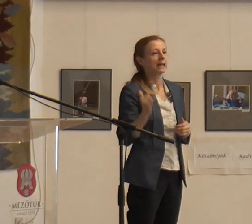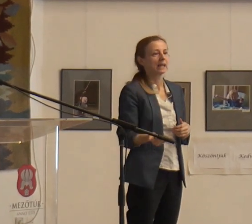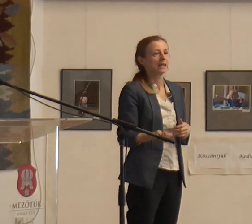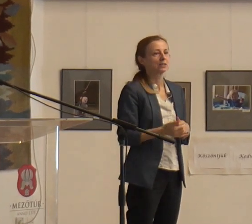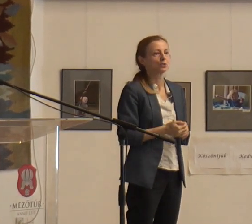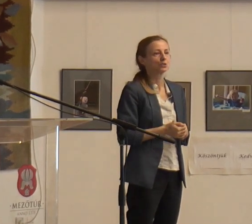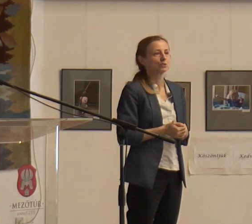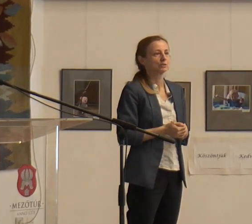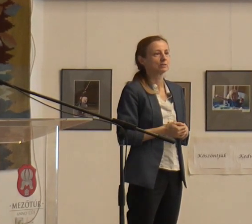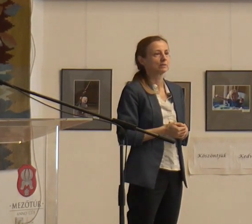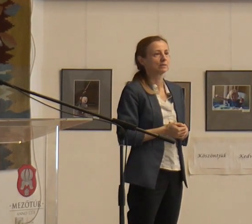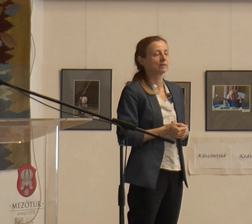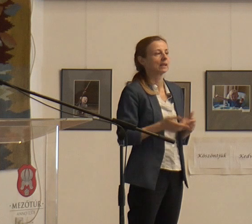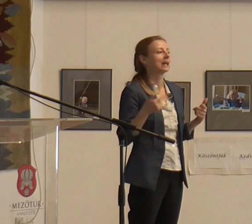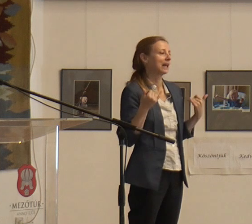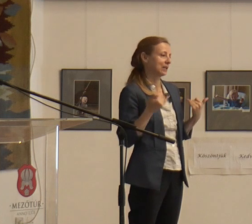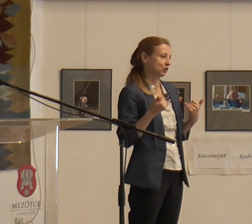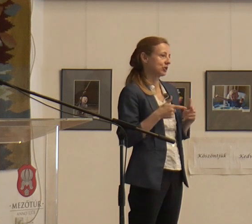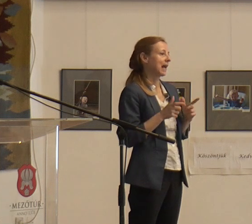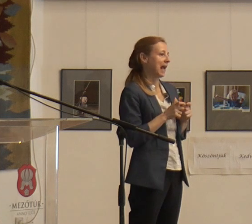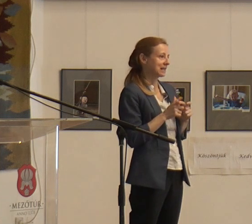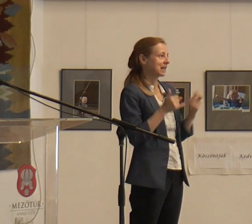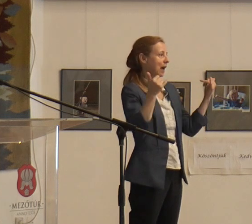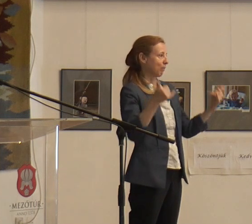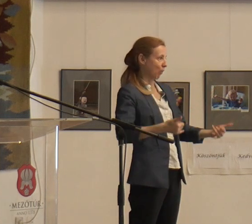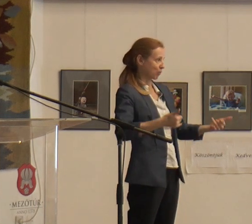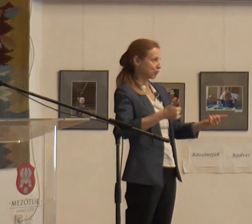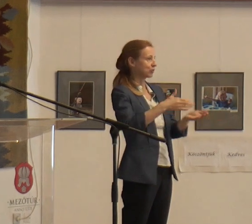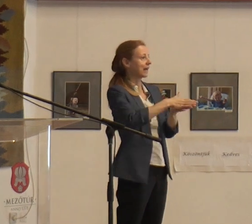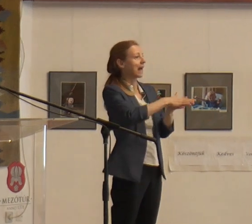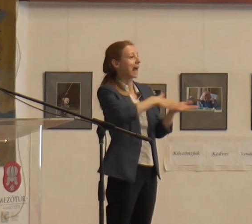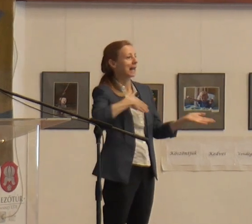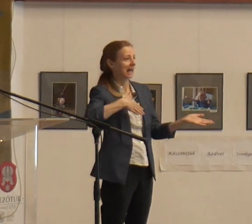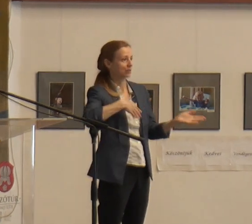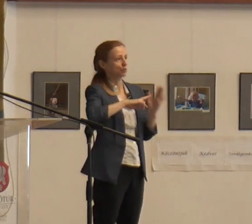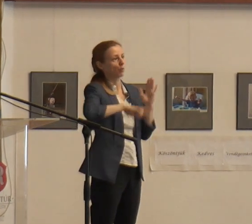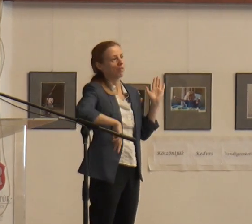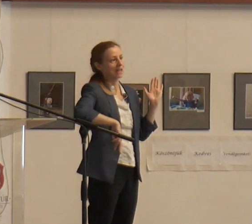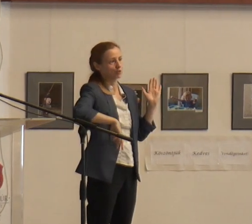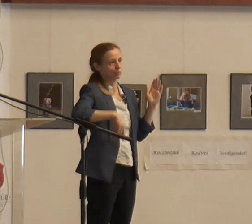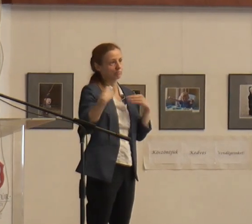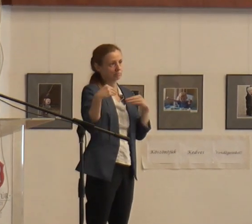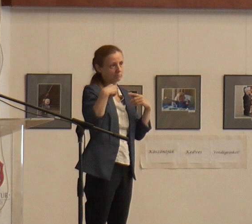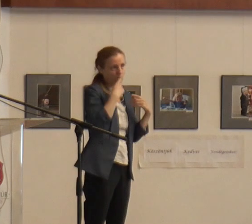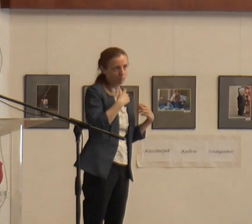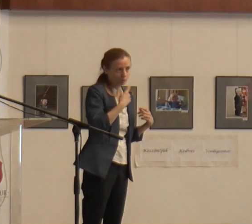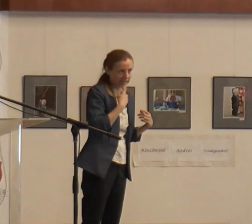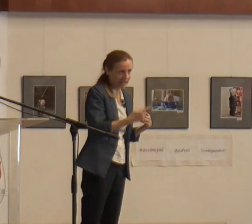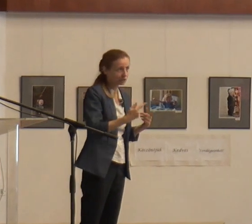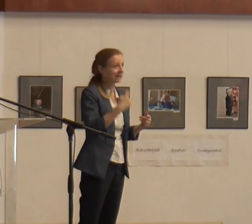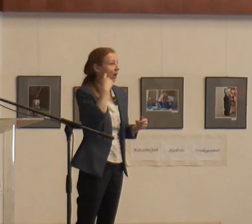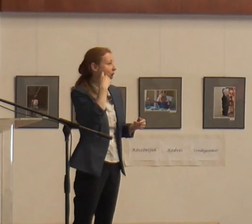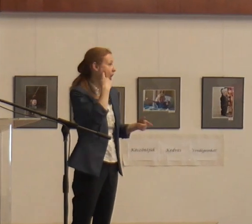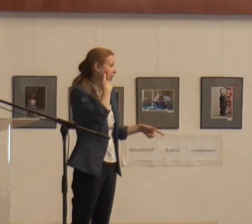akkor ezzel akkor elkezdjük a versek mondását, amit